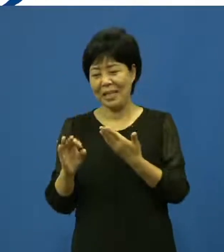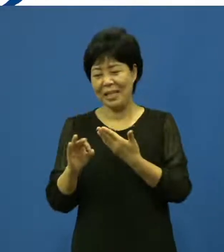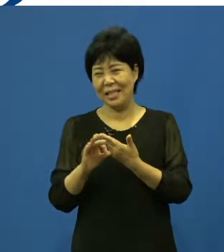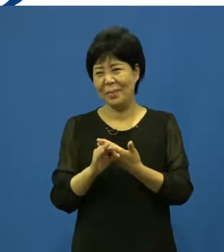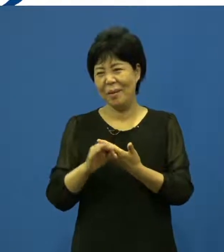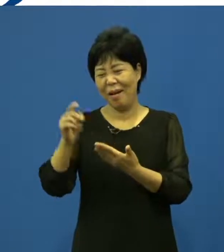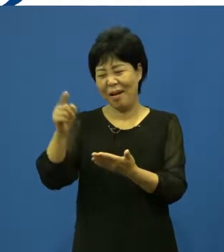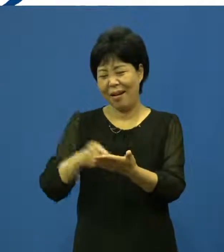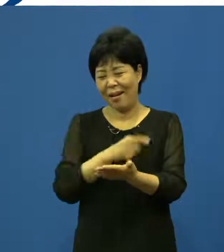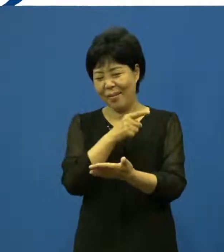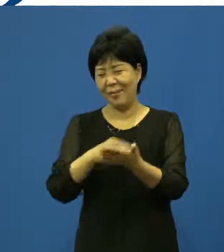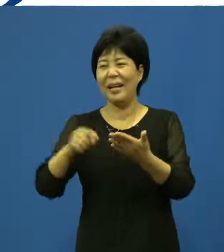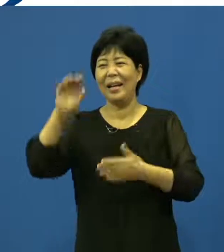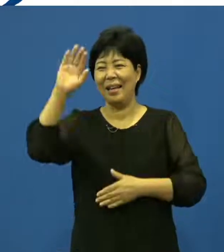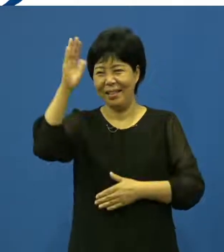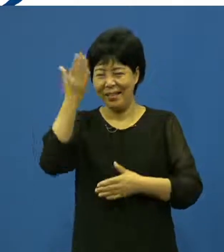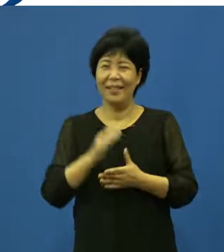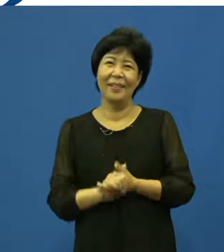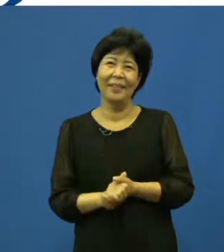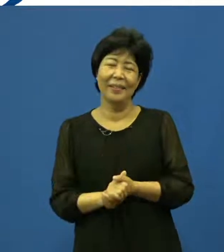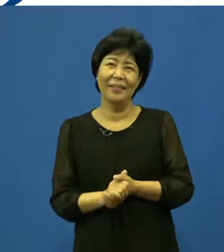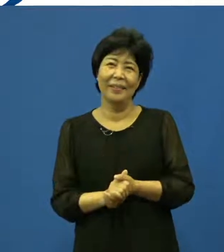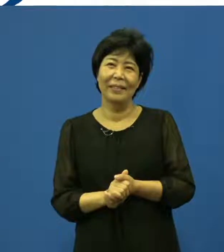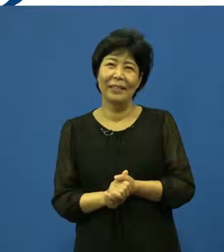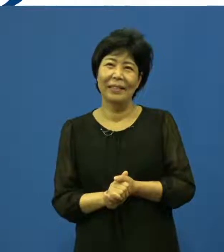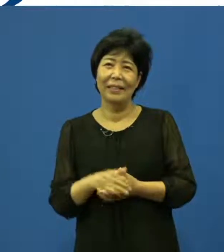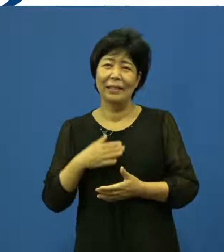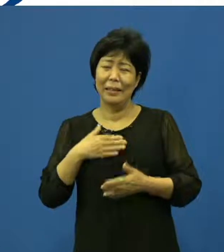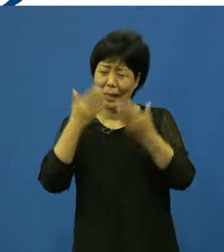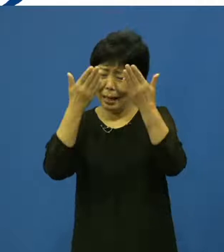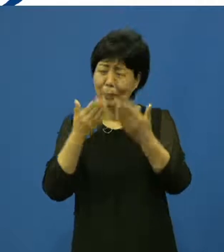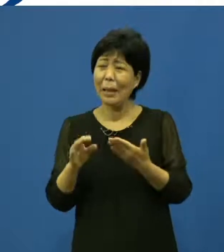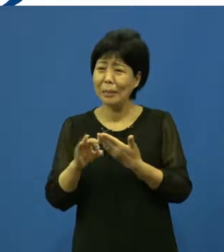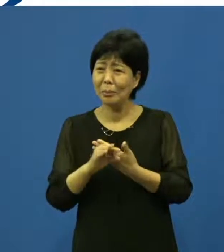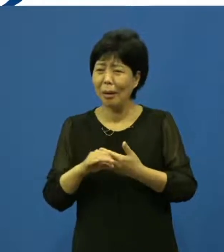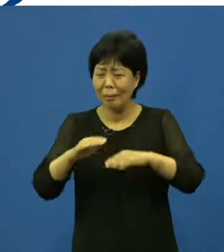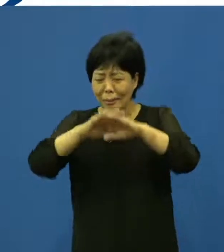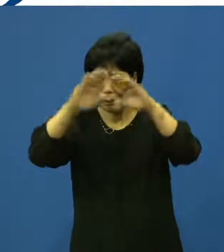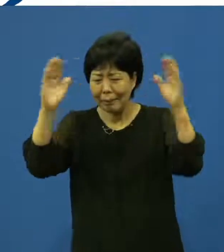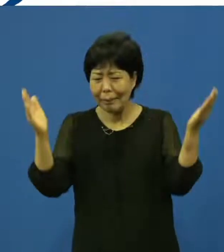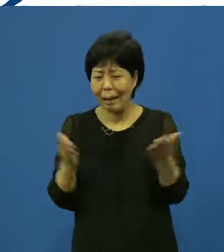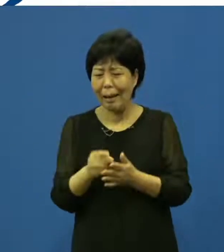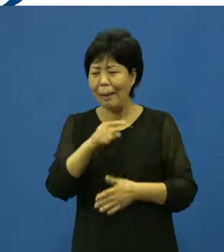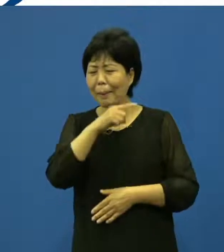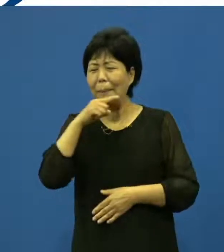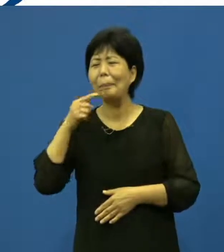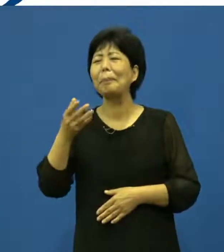받기만 하면 안 되는 겁니다. 받은 것은 무엇이든지 다 빚이에요. 세상은 그렇습니다.